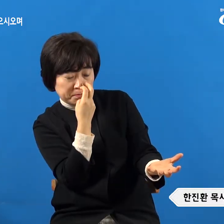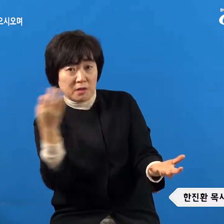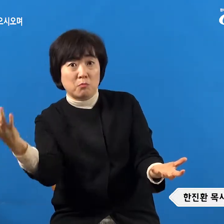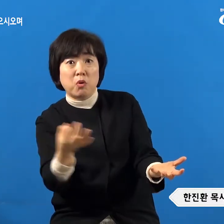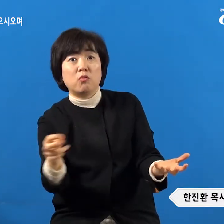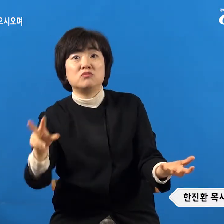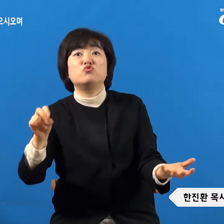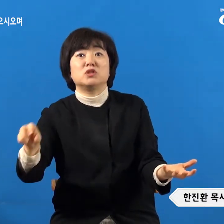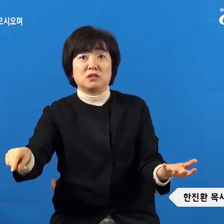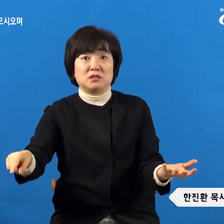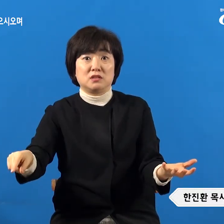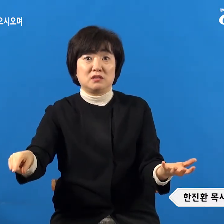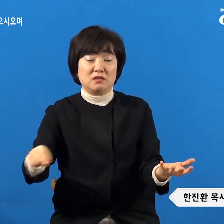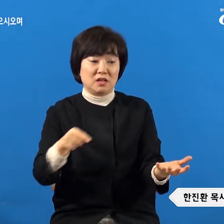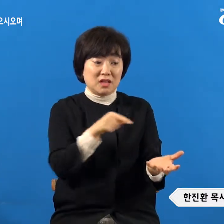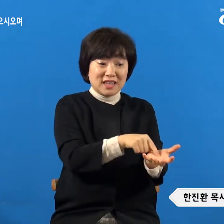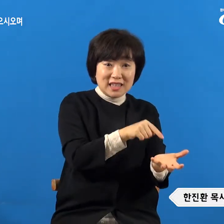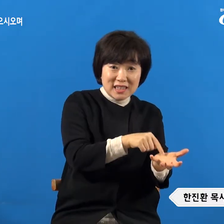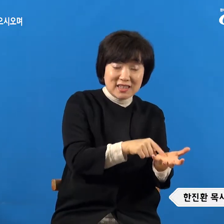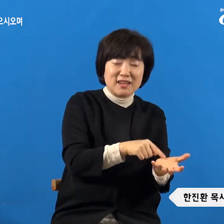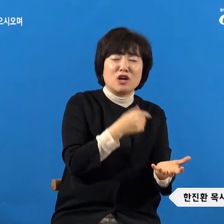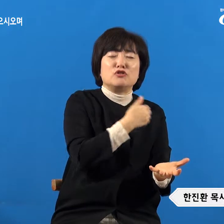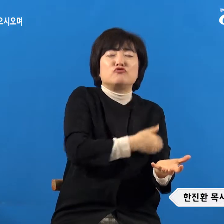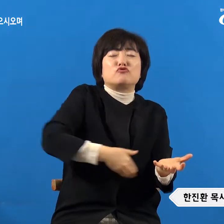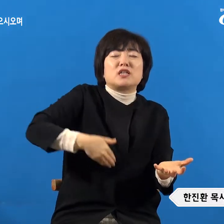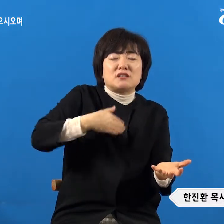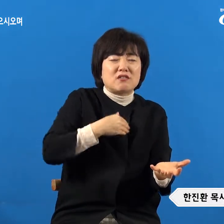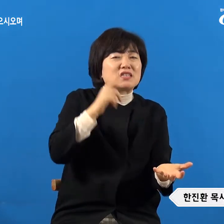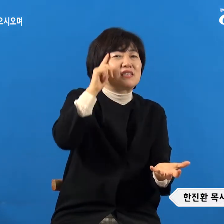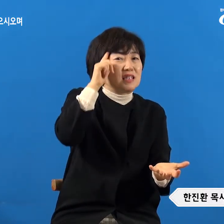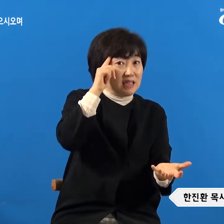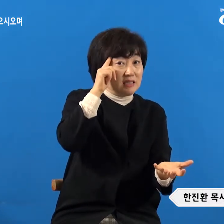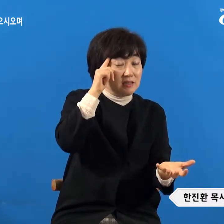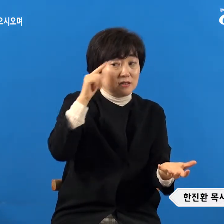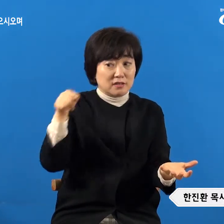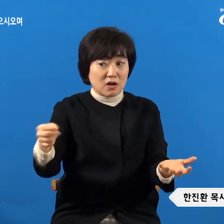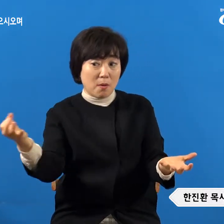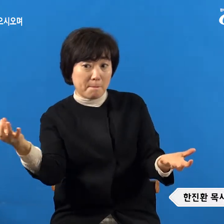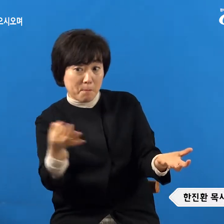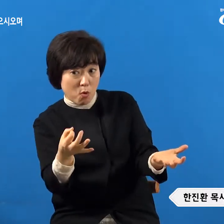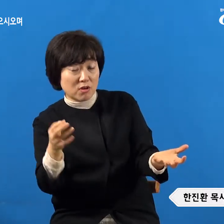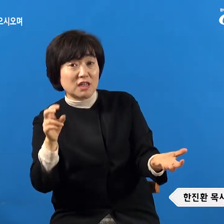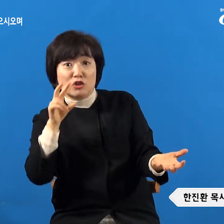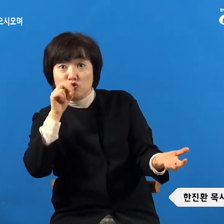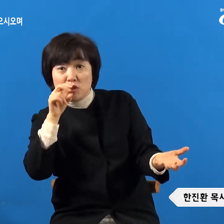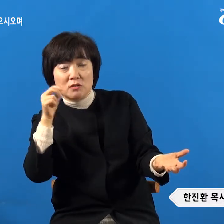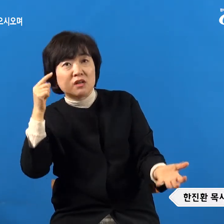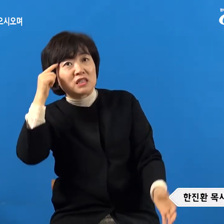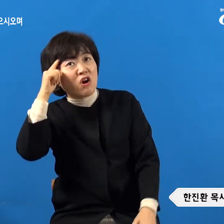충격을 받은 쥐는 육체적인 스트레스를 받은 것이고 그것을 지켜보고 있는 쥐는